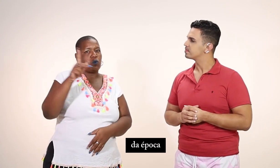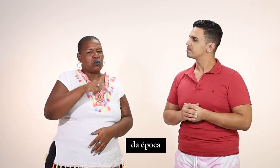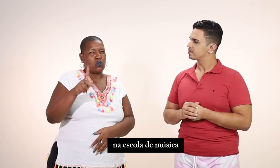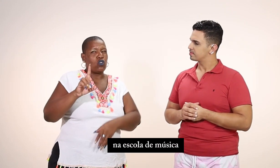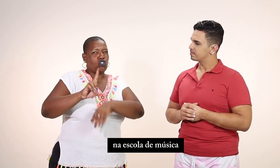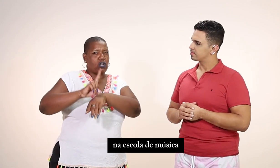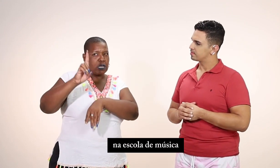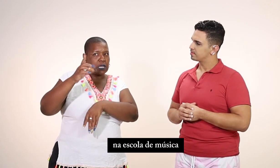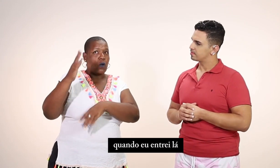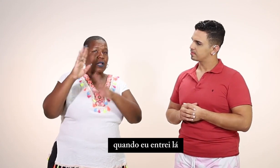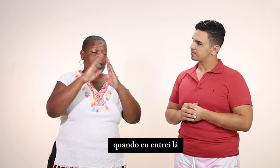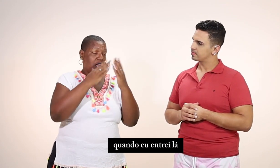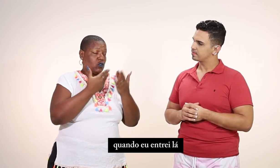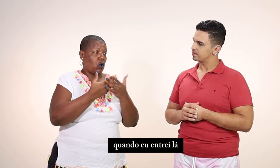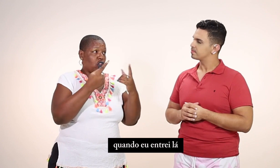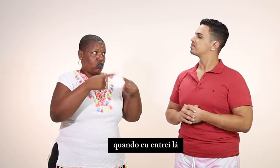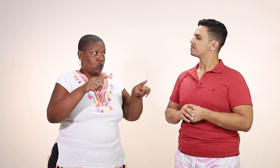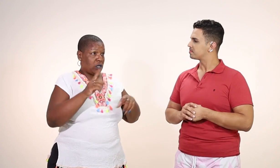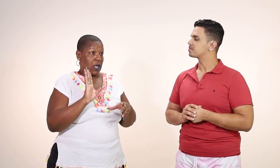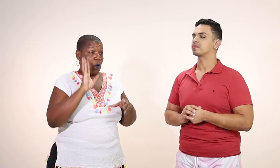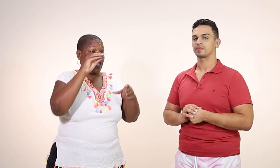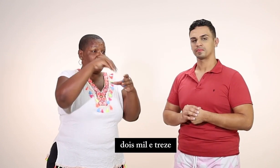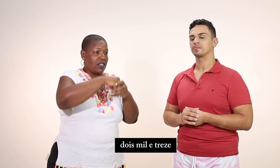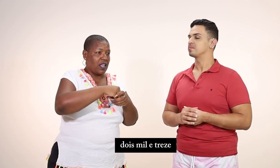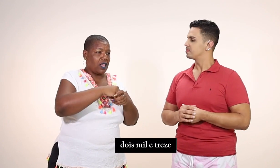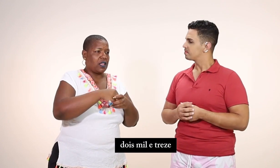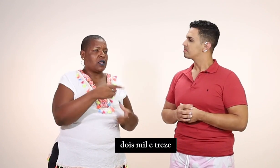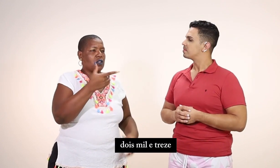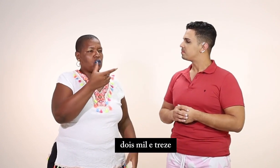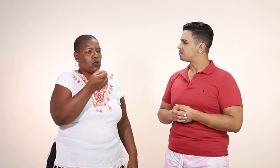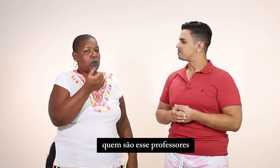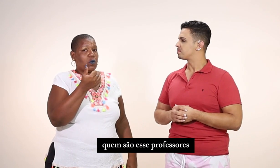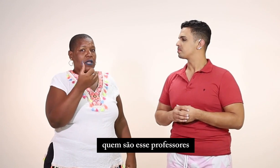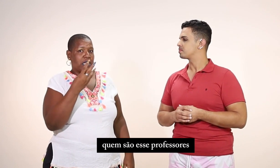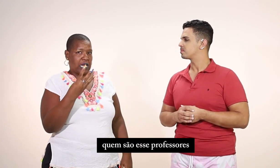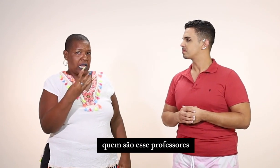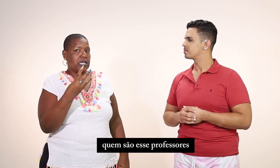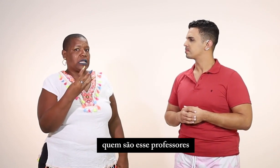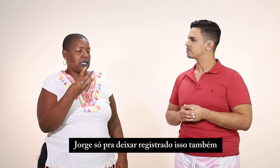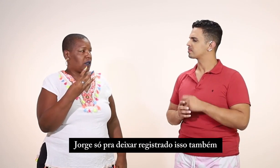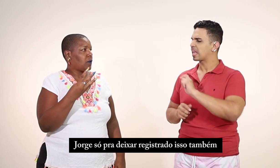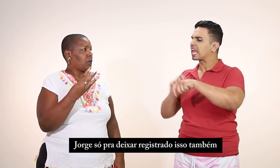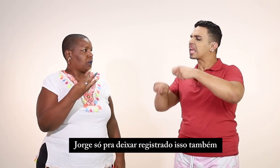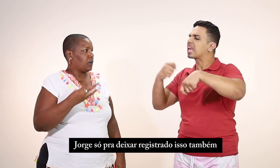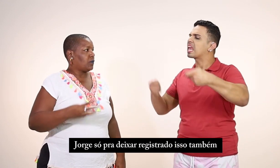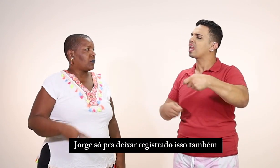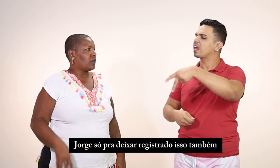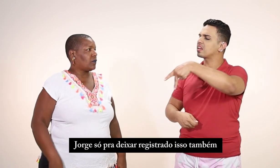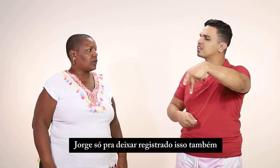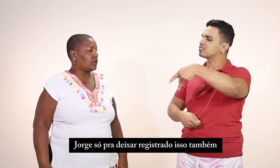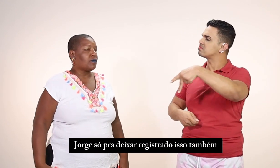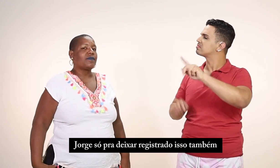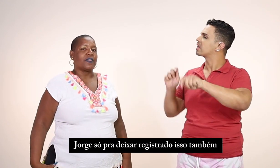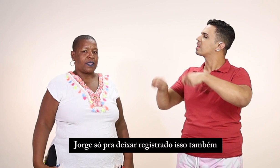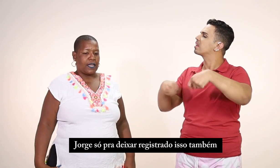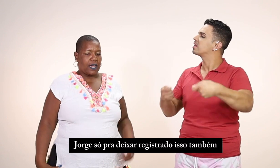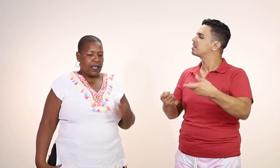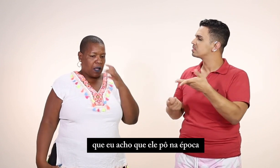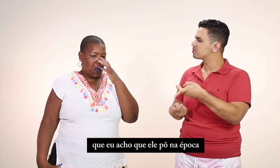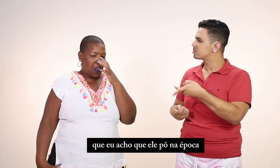na escola de música, quando eu entrei lá em 2013. Quem são esses professores, Na Jorge? época, Só para deixar registrado isso também, que eu acho que é na